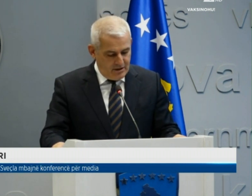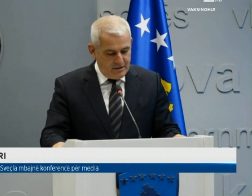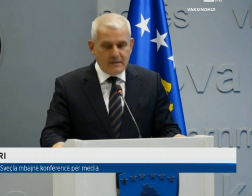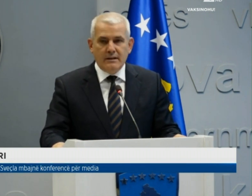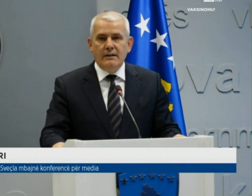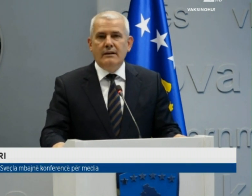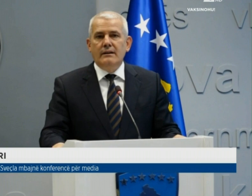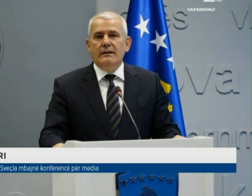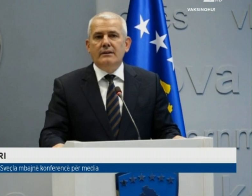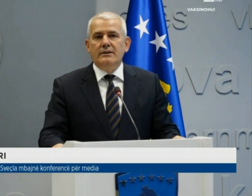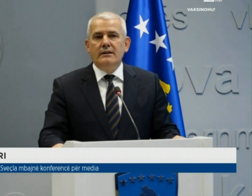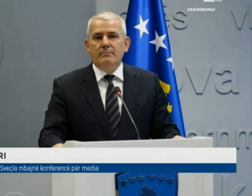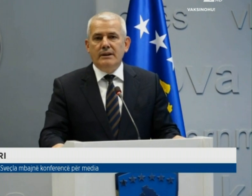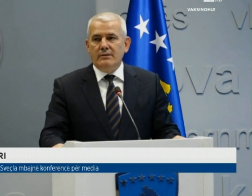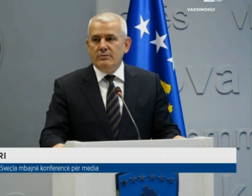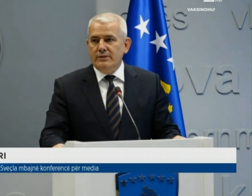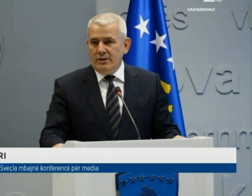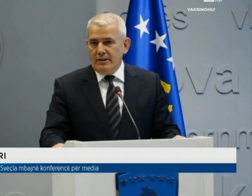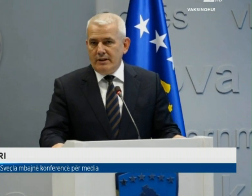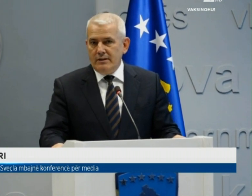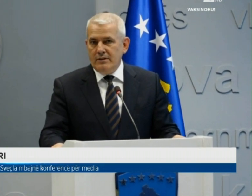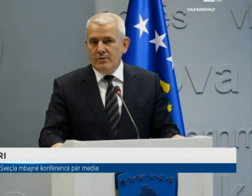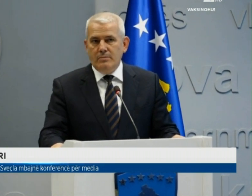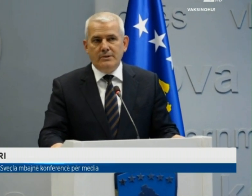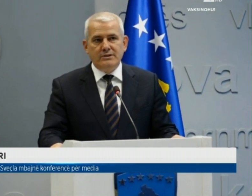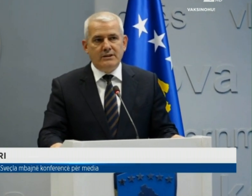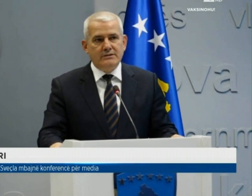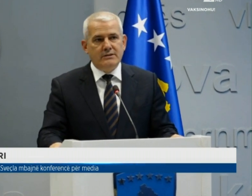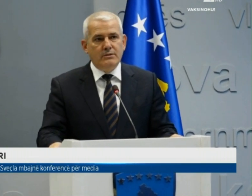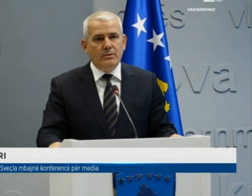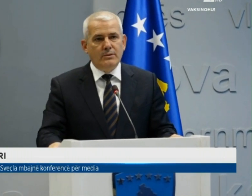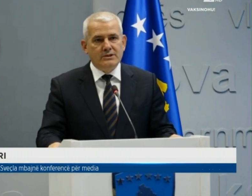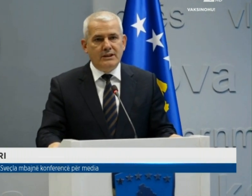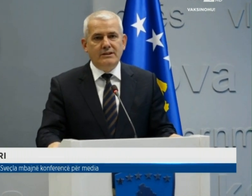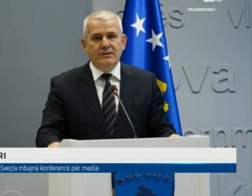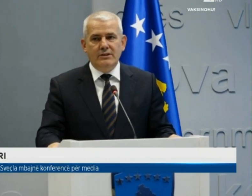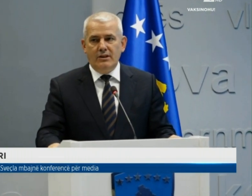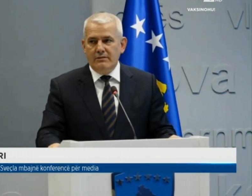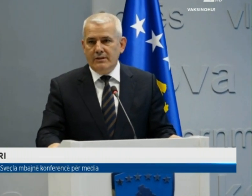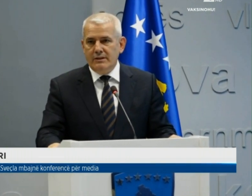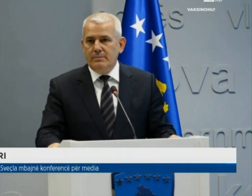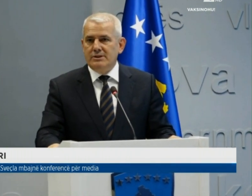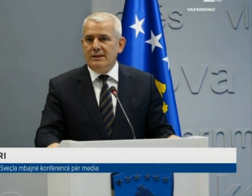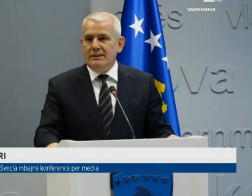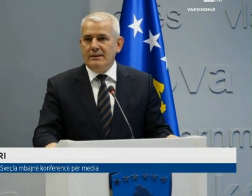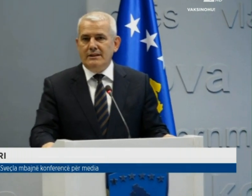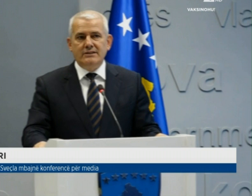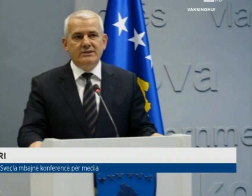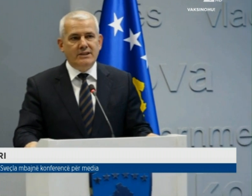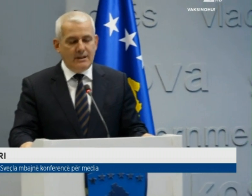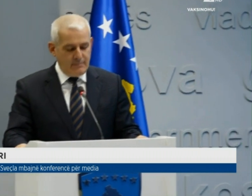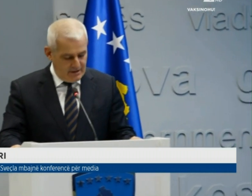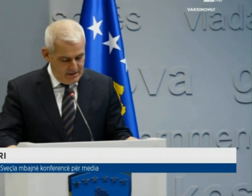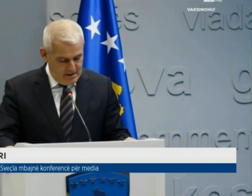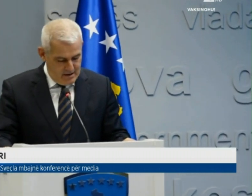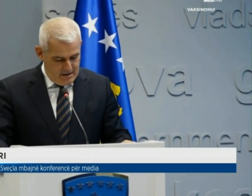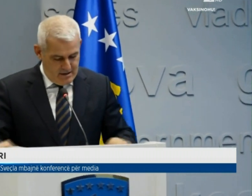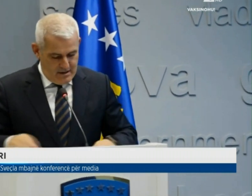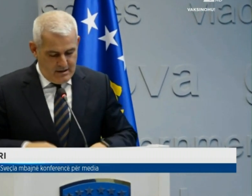Përderisa në pikat kufitare, ky proces ndodh 7 ditë në javë nëpër qendrat e